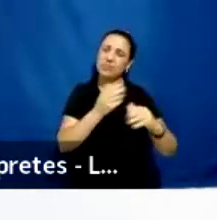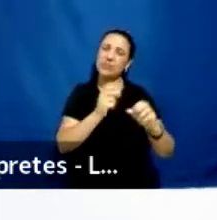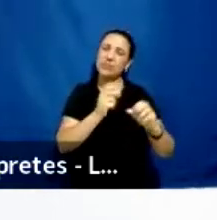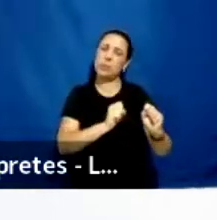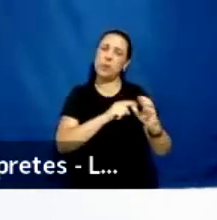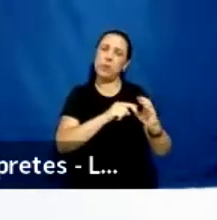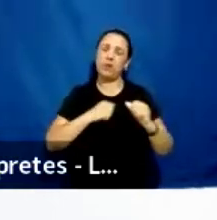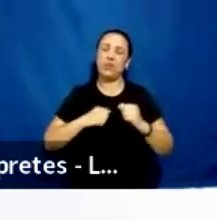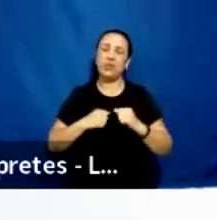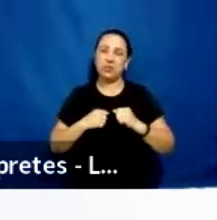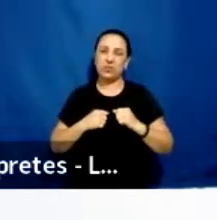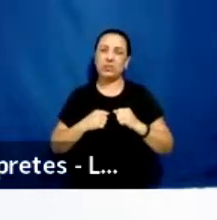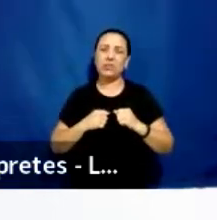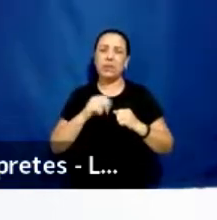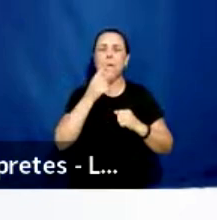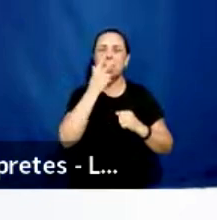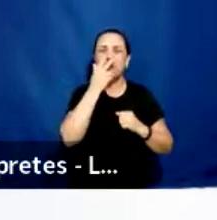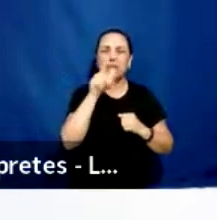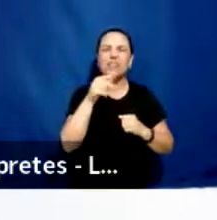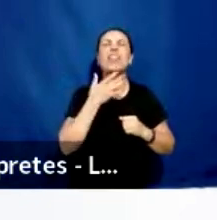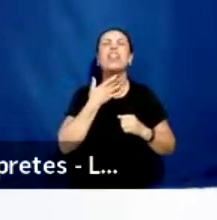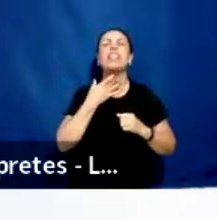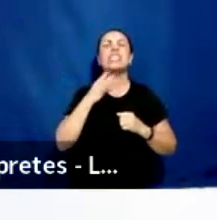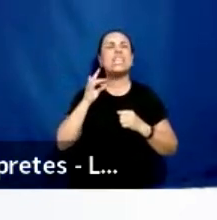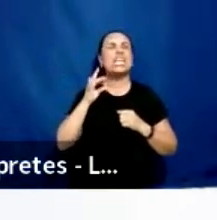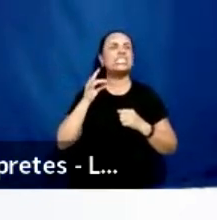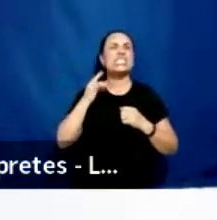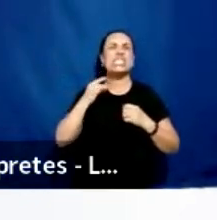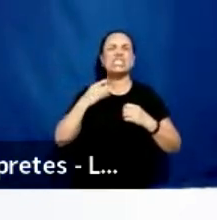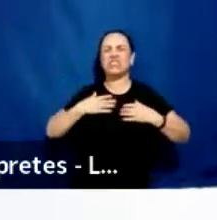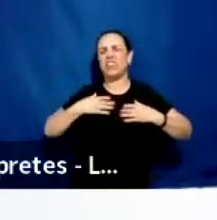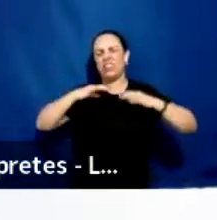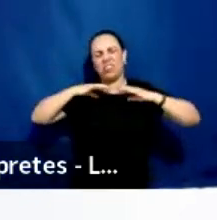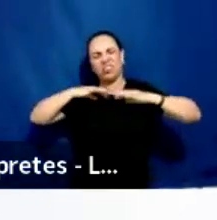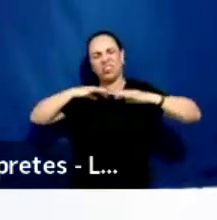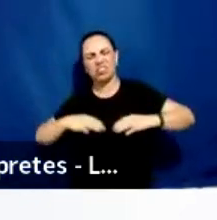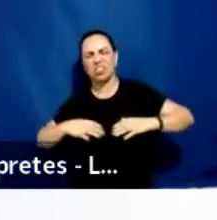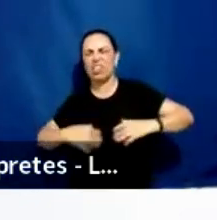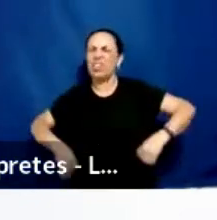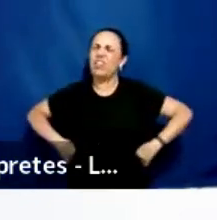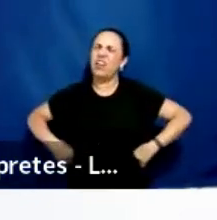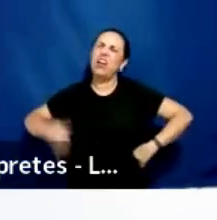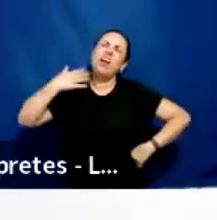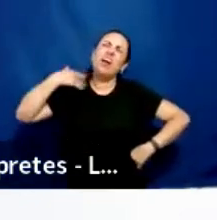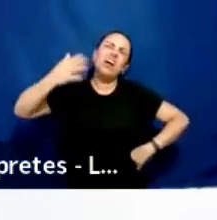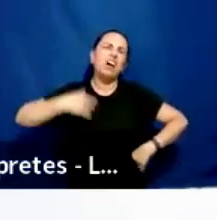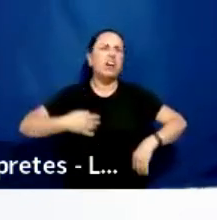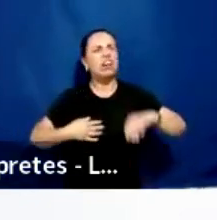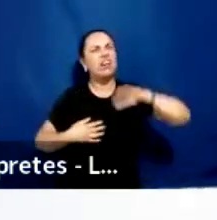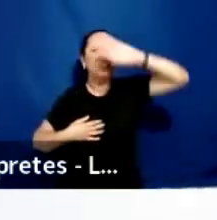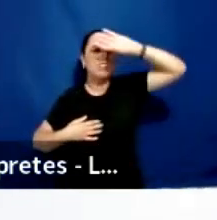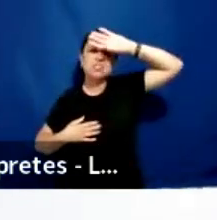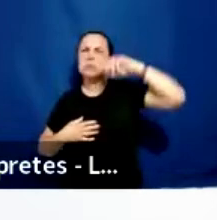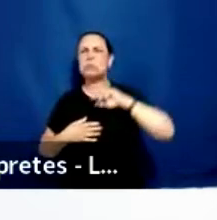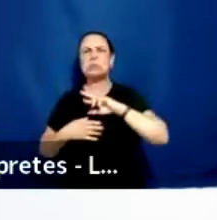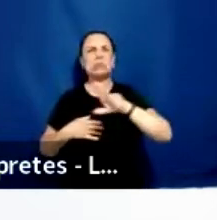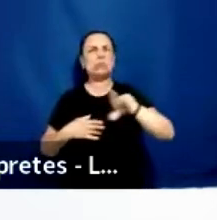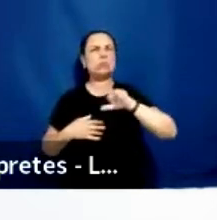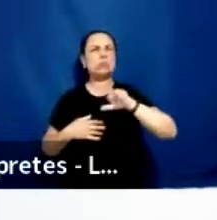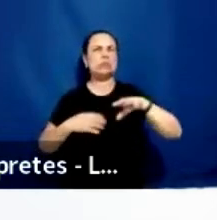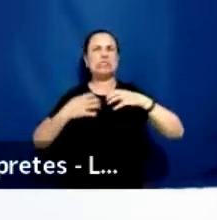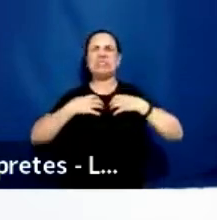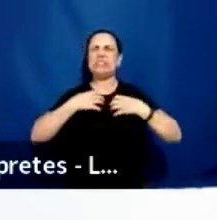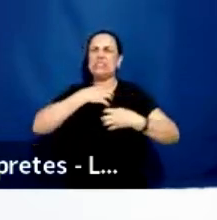sensação de sede, de desidratação, mal-estar? Sim, ocorre. Às vezes a pessoa